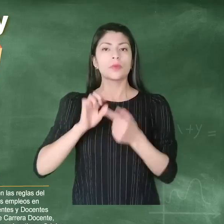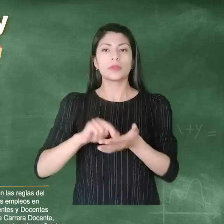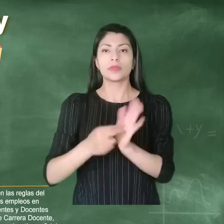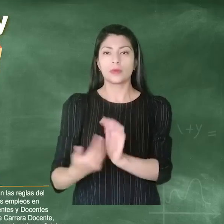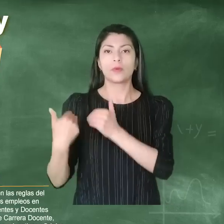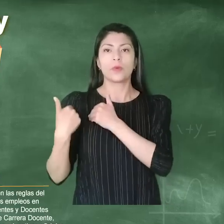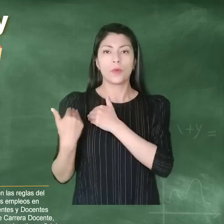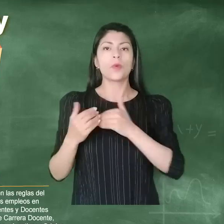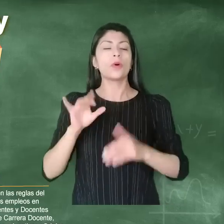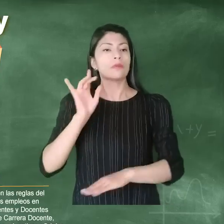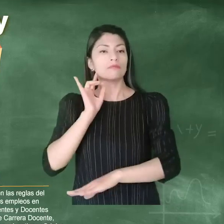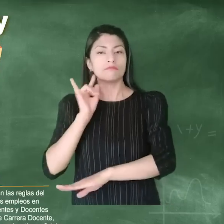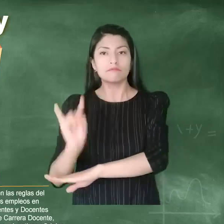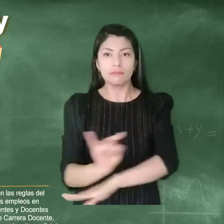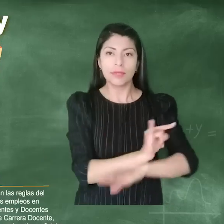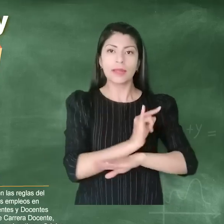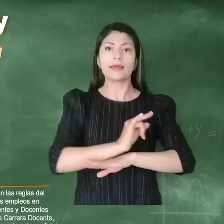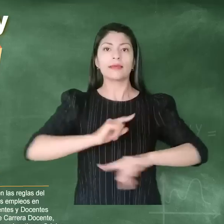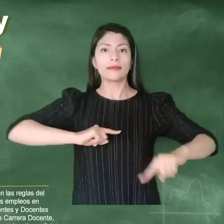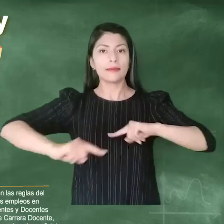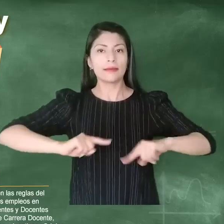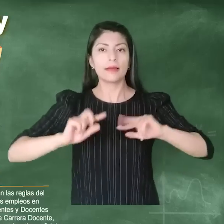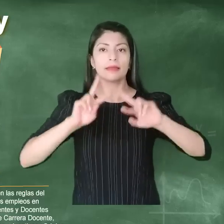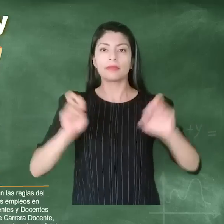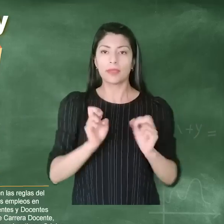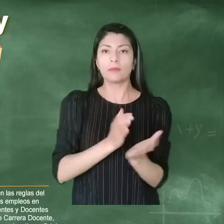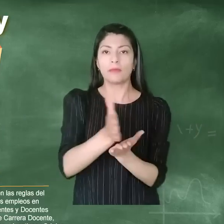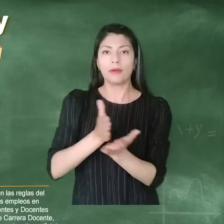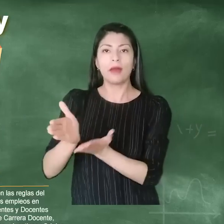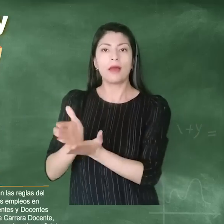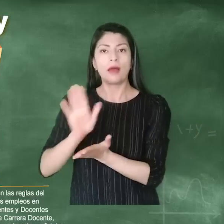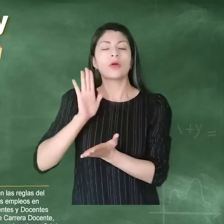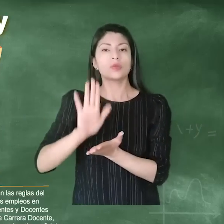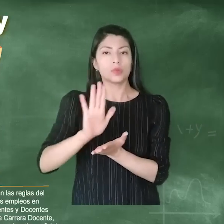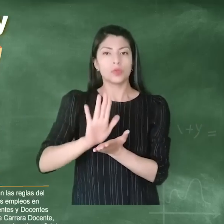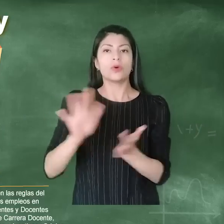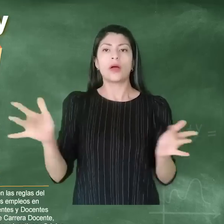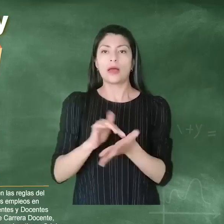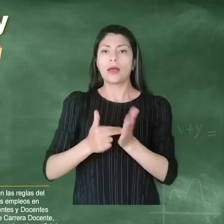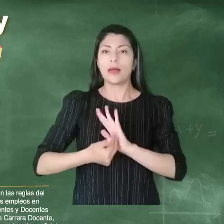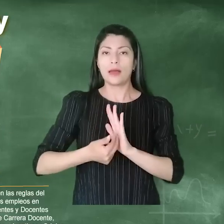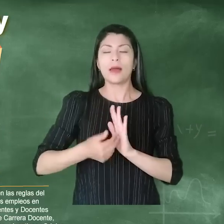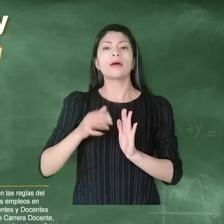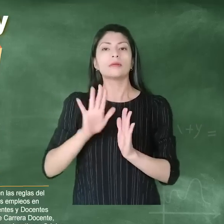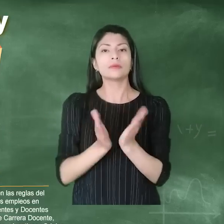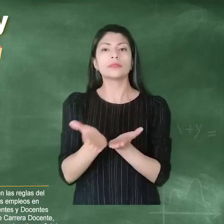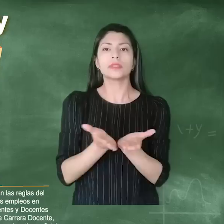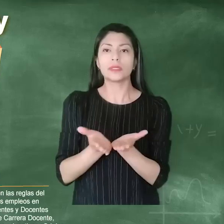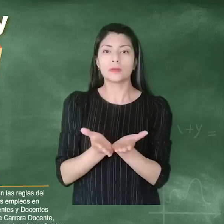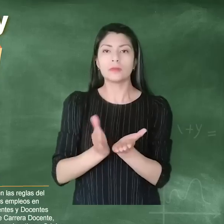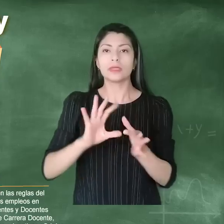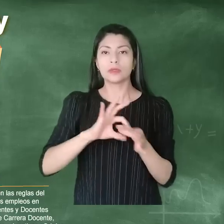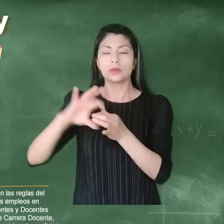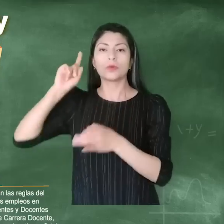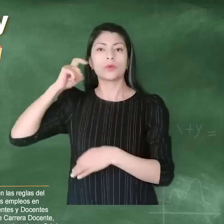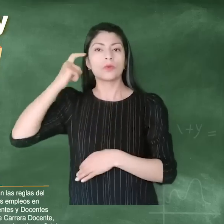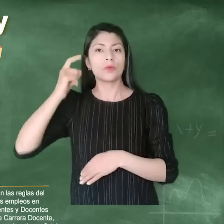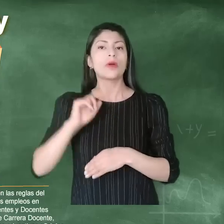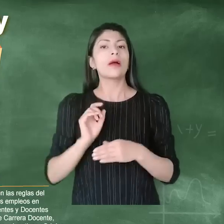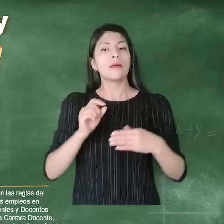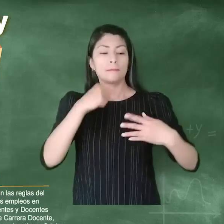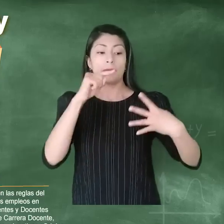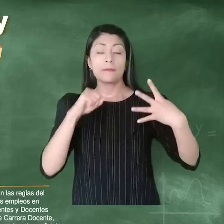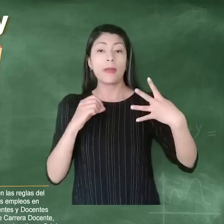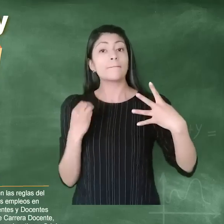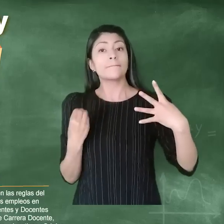Civil responsable de la administración y vigilancia de las carreras de los servidores públicos, excepción hecha de las que